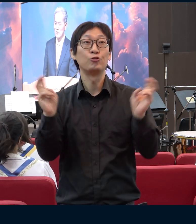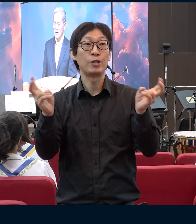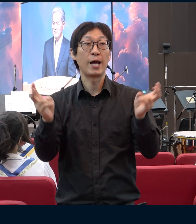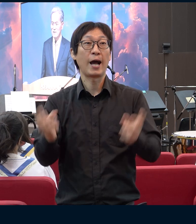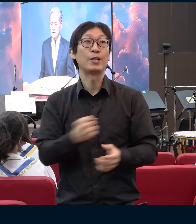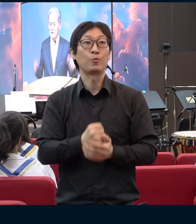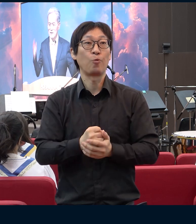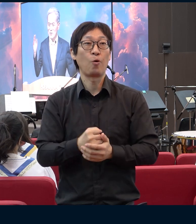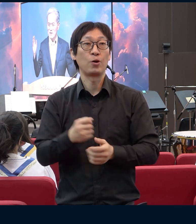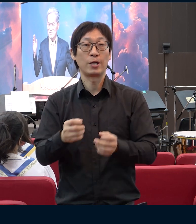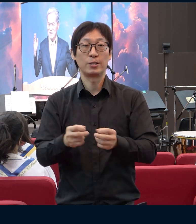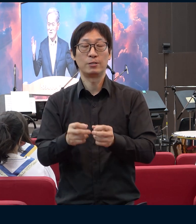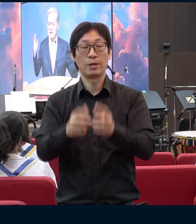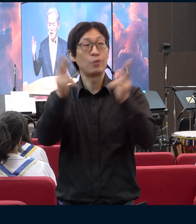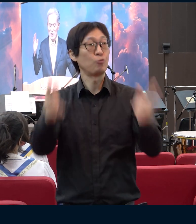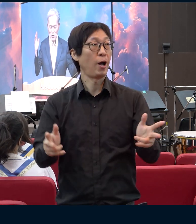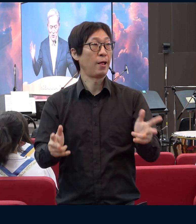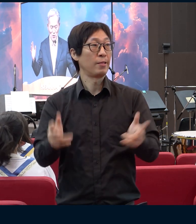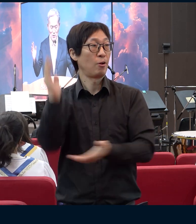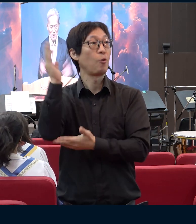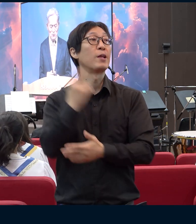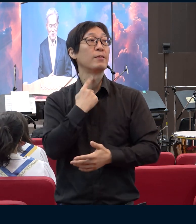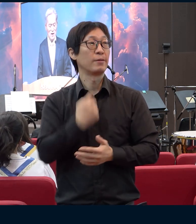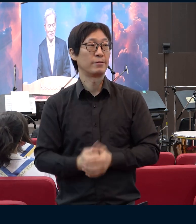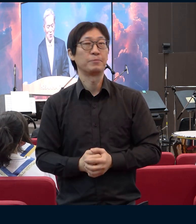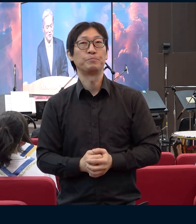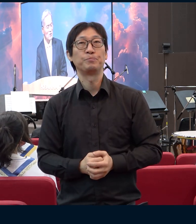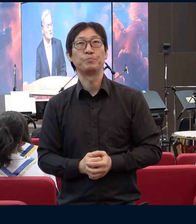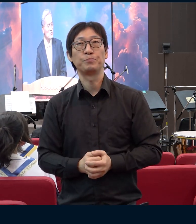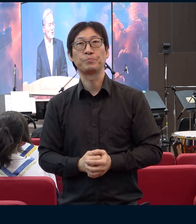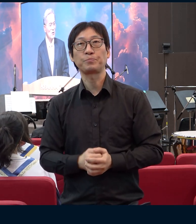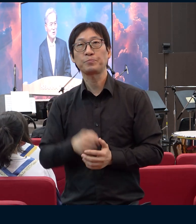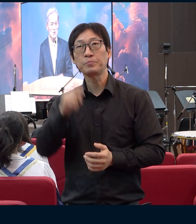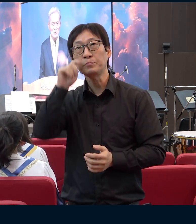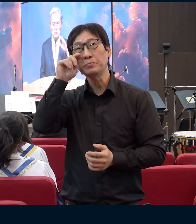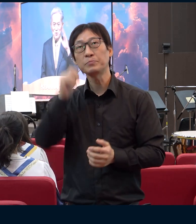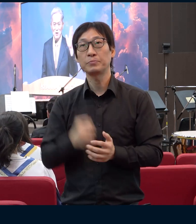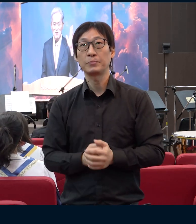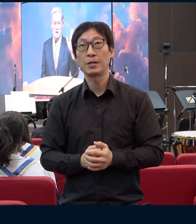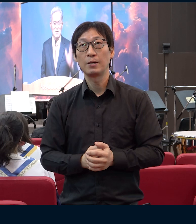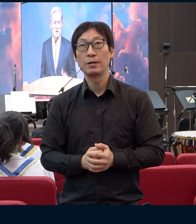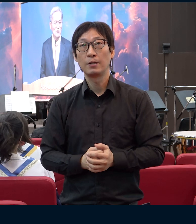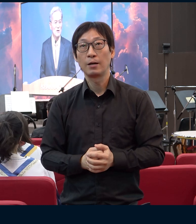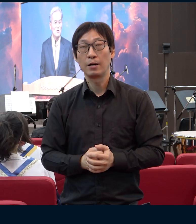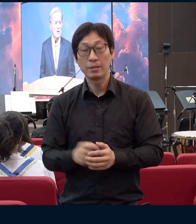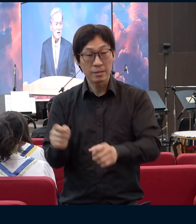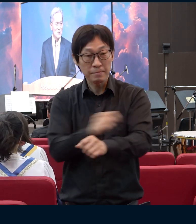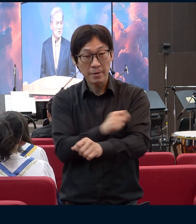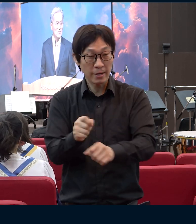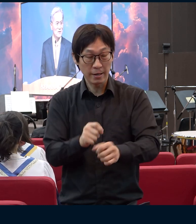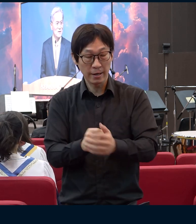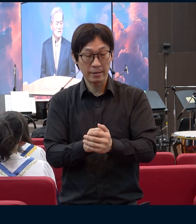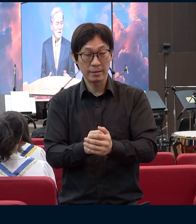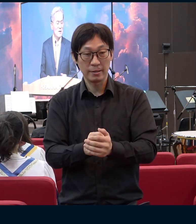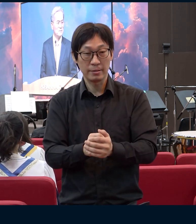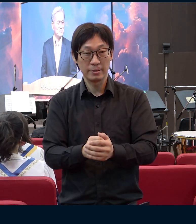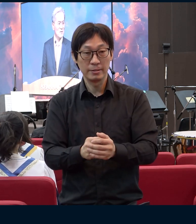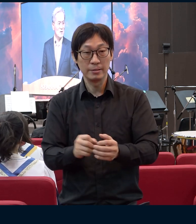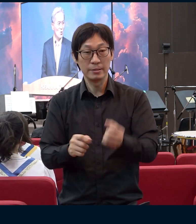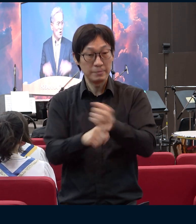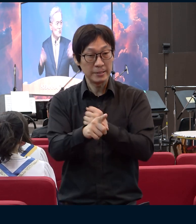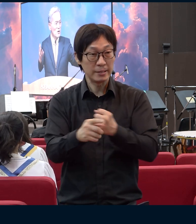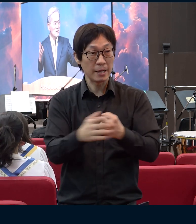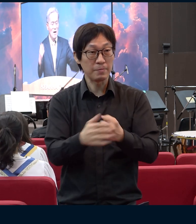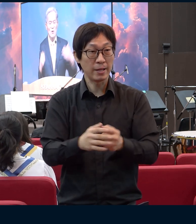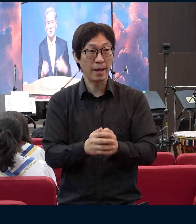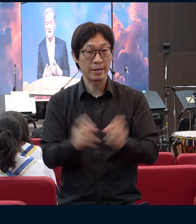자, 그런데 이번에 그 겟세마네 영성이라는 주제가 나오게 된 것은요, 무슨 특별한 계기가 있거나 그런 건 아니었어요. 다만